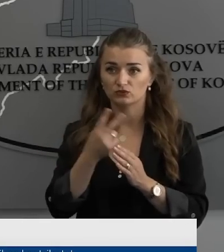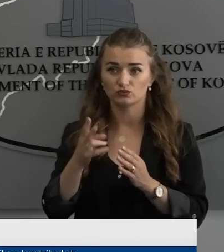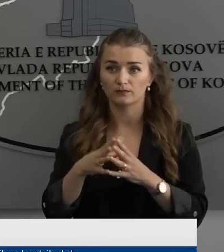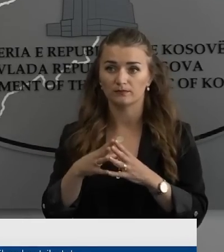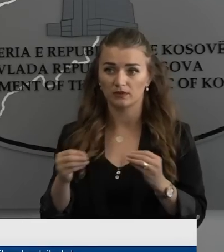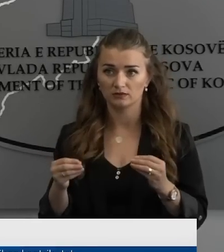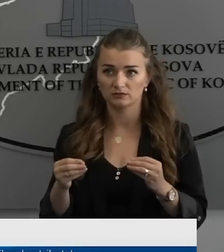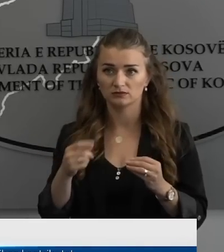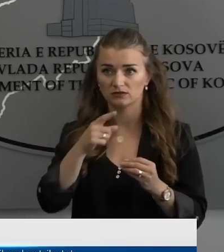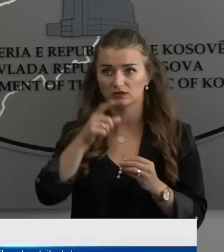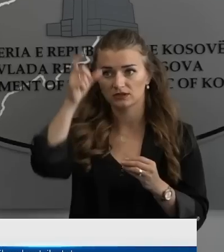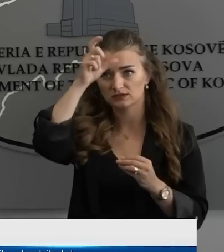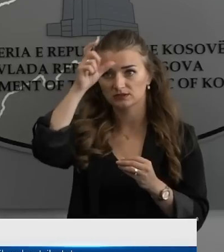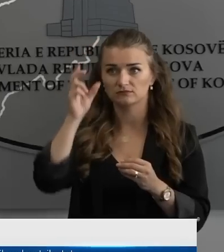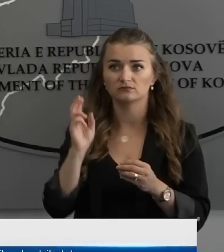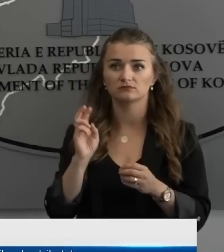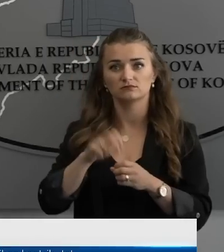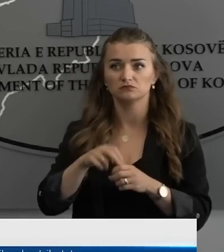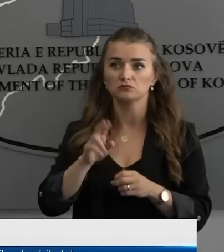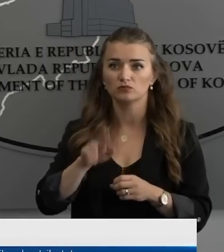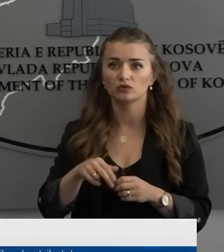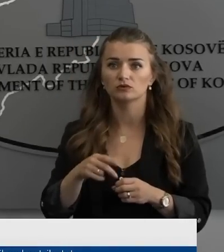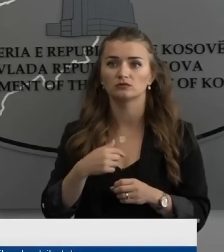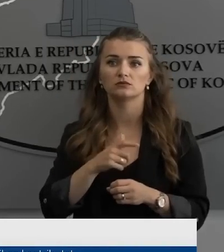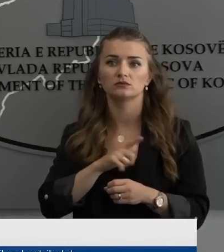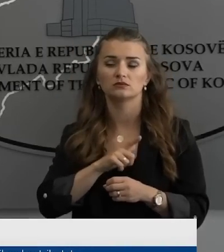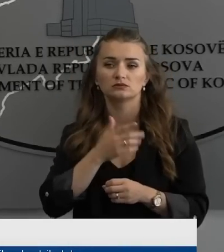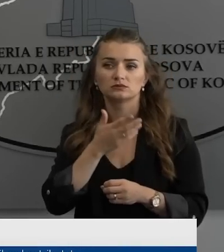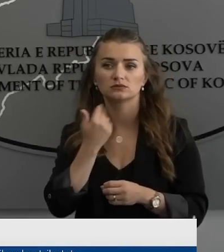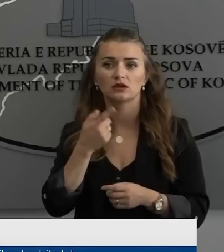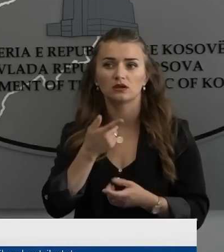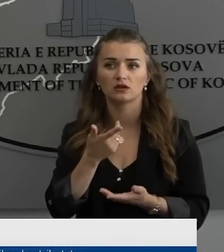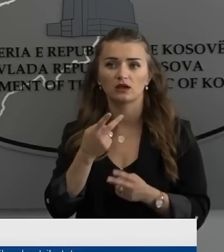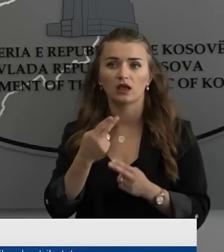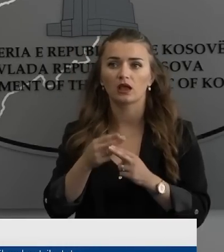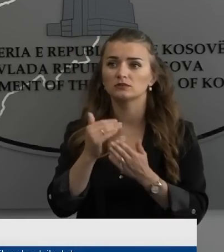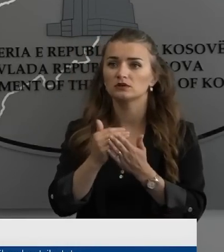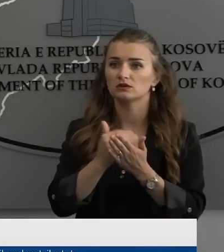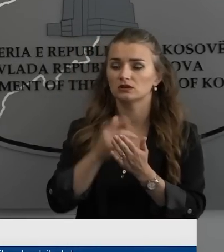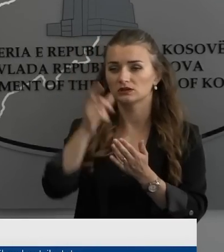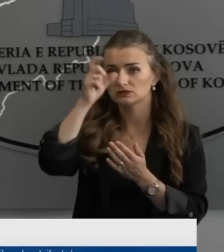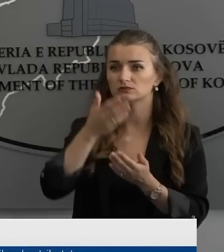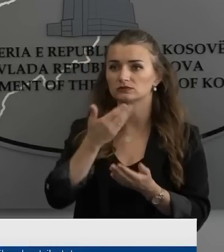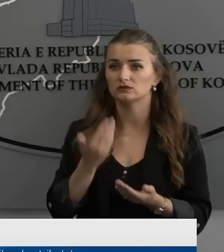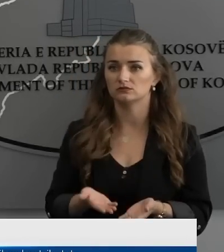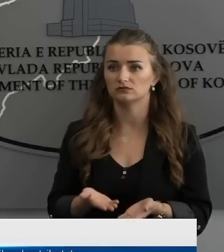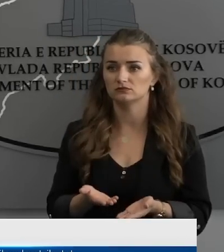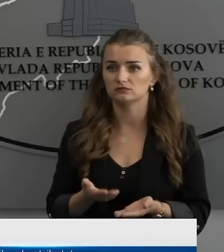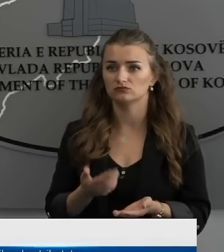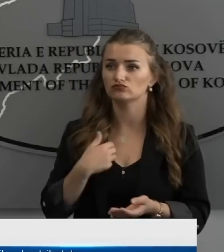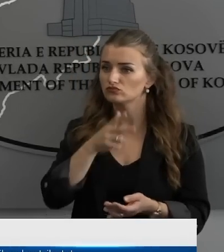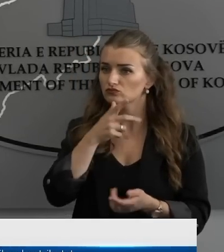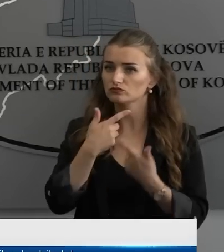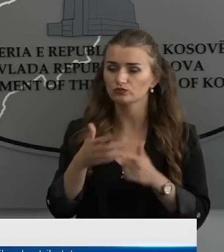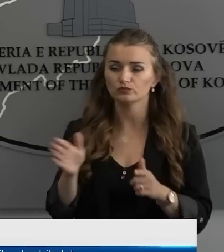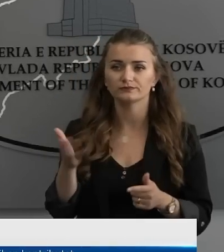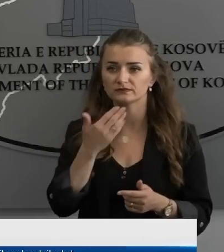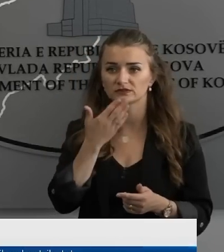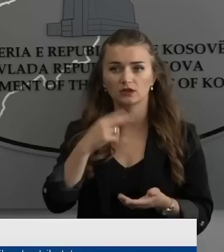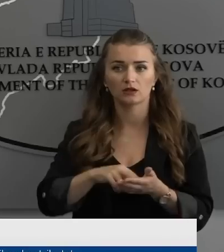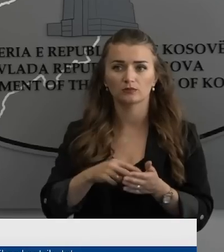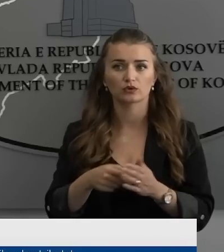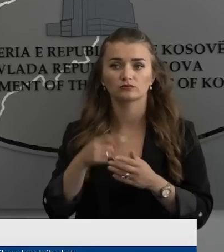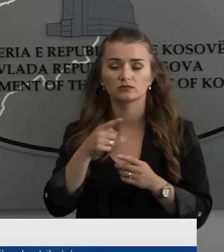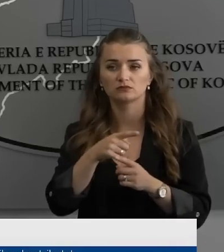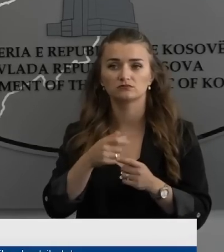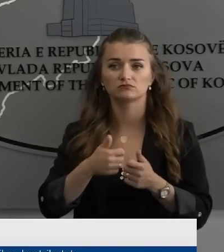lista serbe merë pjesë. Nuk ka ndodhur. Pra, unë dua pjesëmarrje të serbe. Mirë po, unë